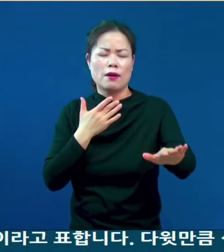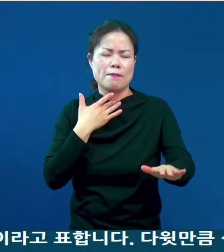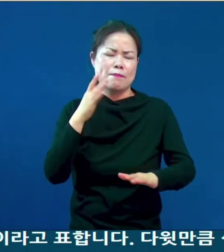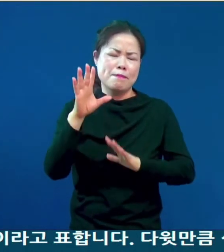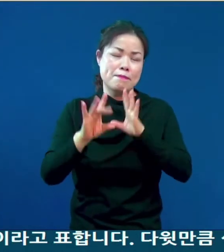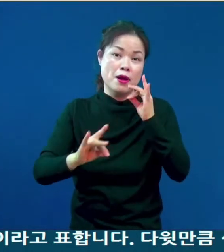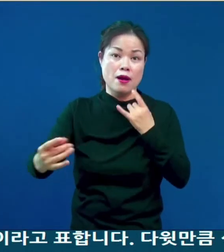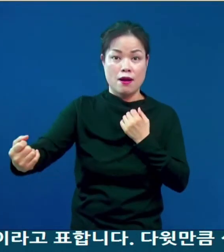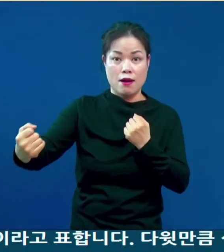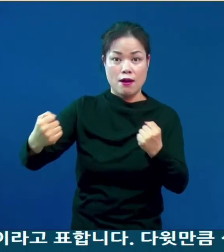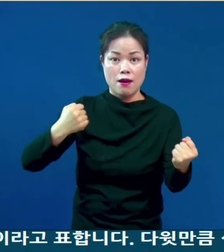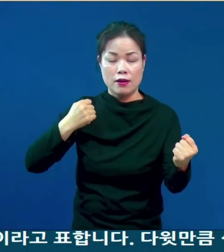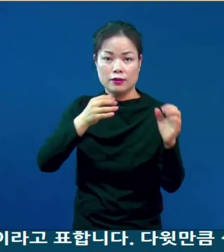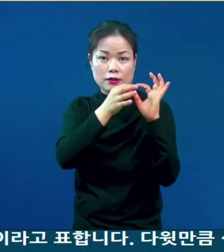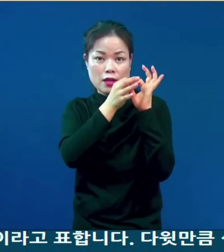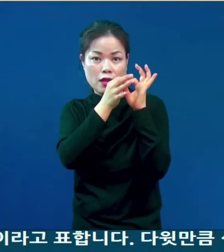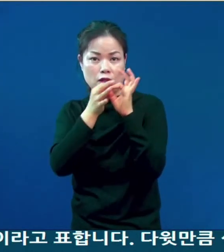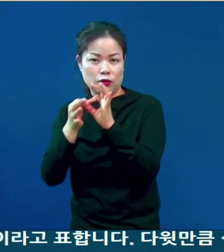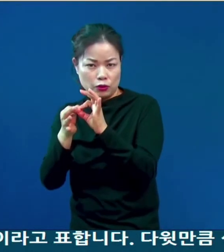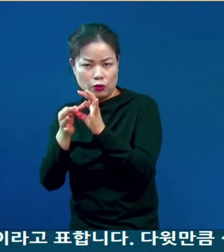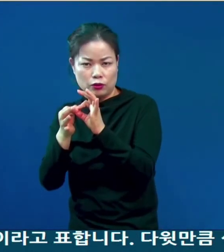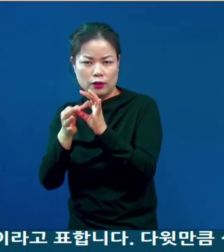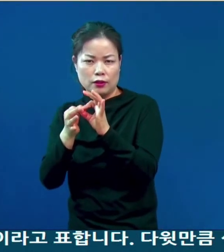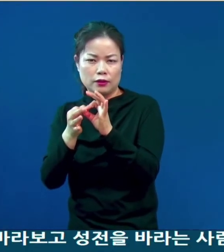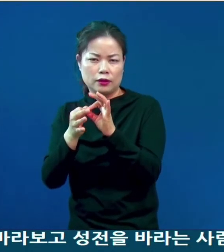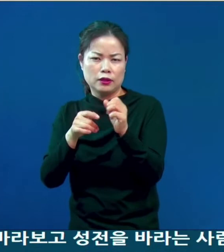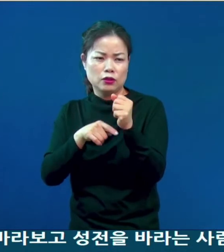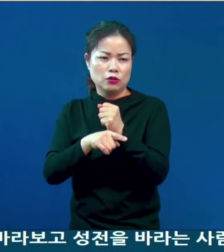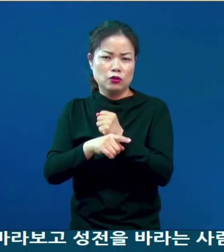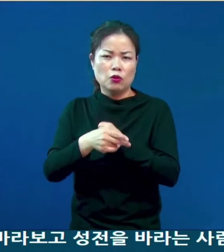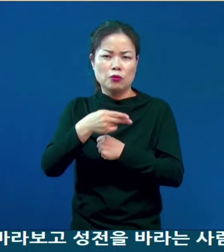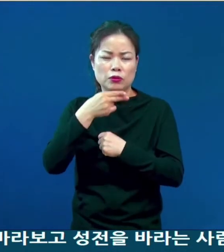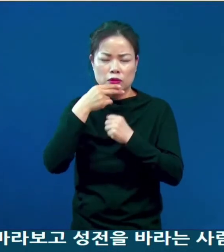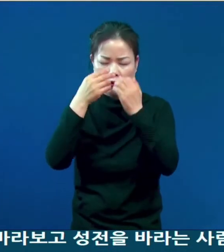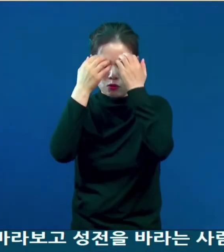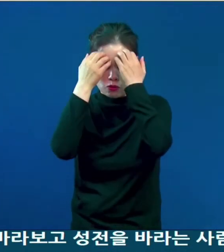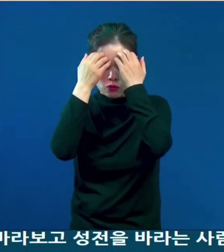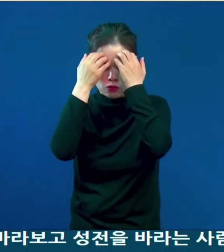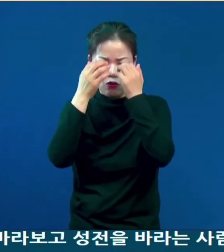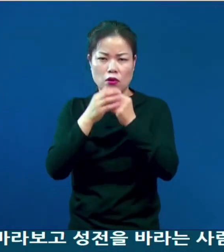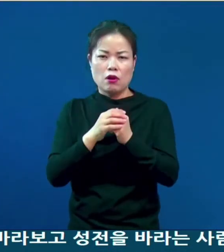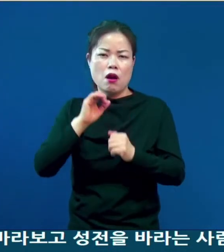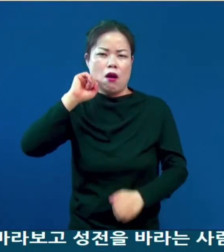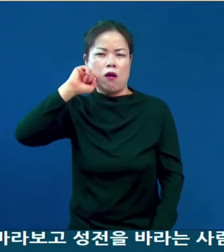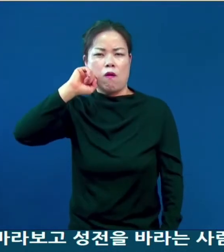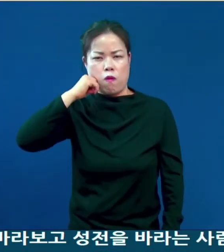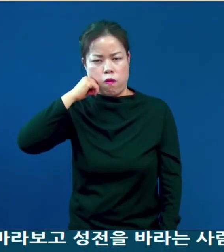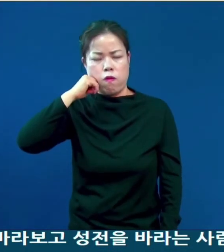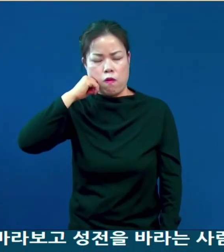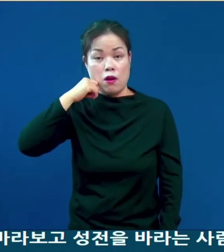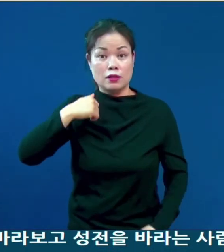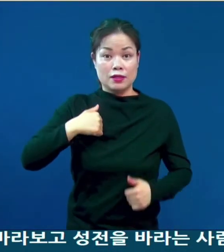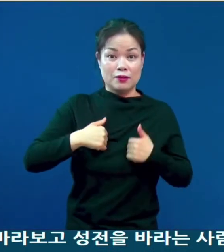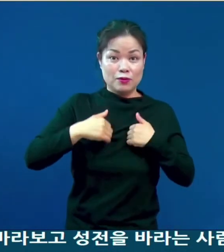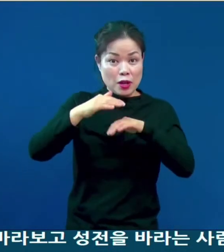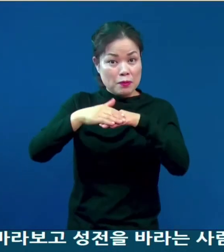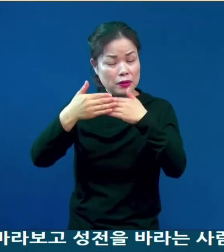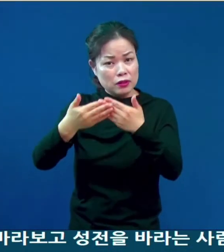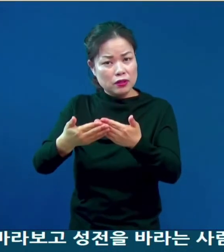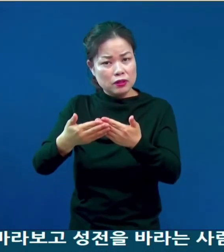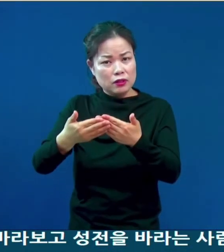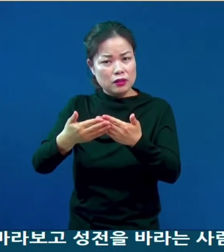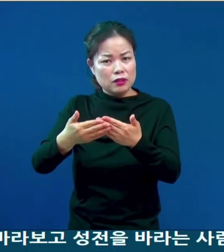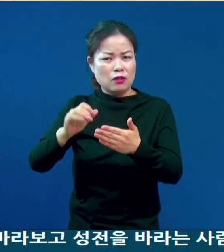갈망함에도 불구하고 계속해서 닥치는 이유를 알 수 없는 고난과 어려움 속에서 기쁨으로 예배하기 어려울